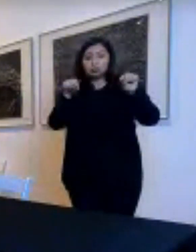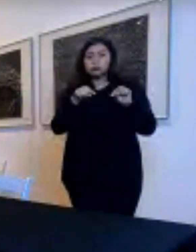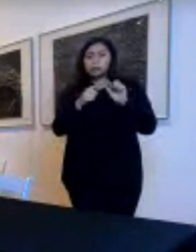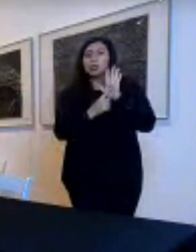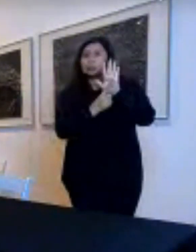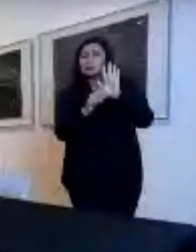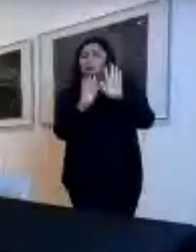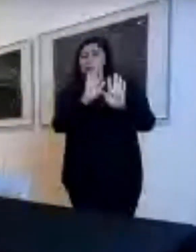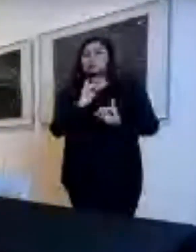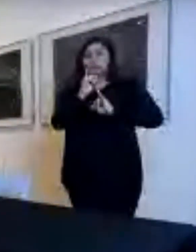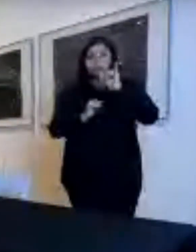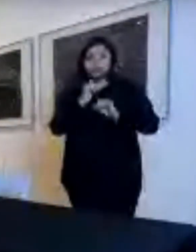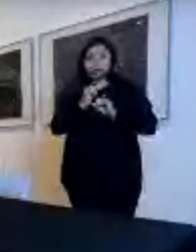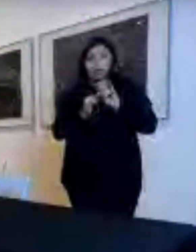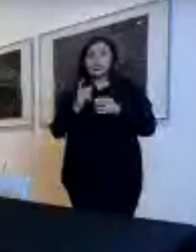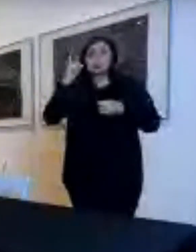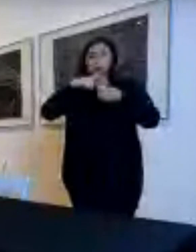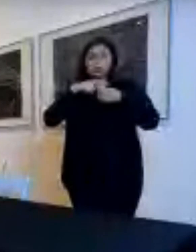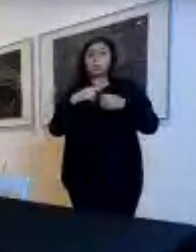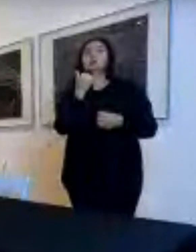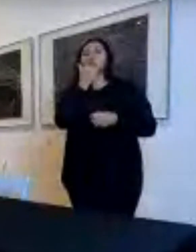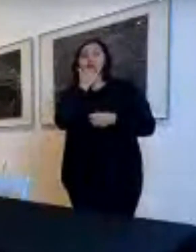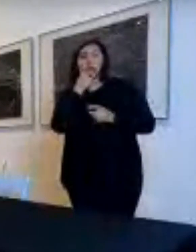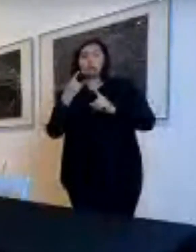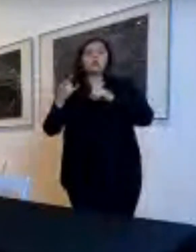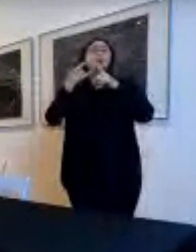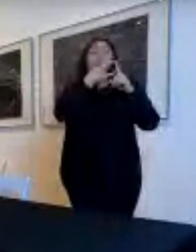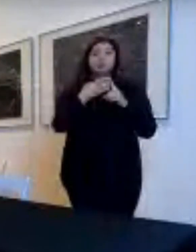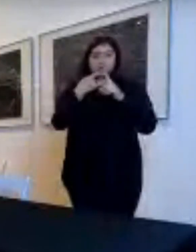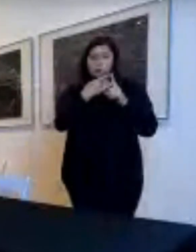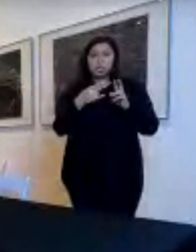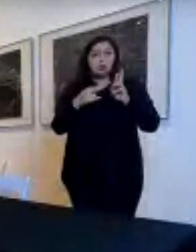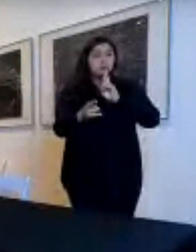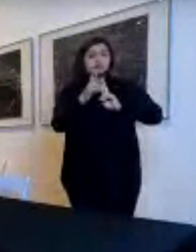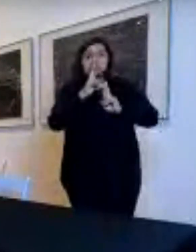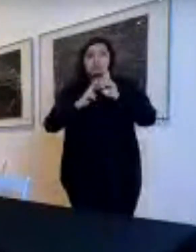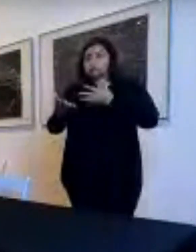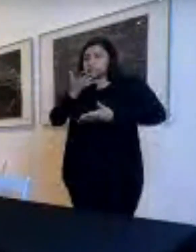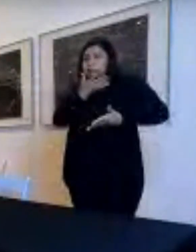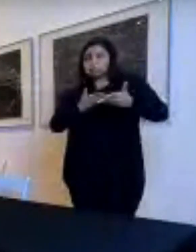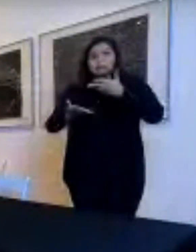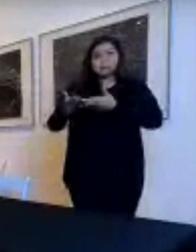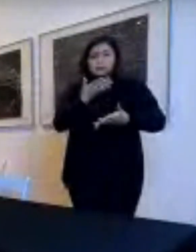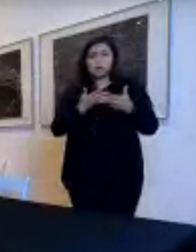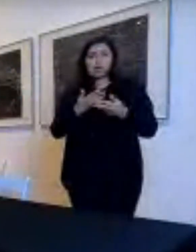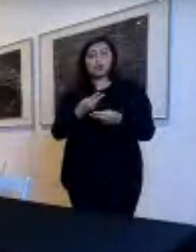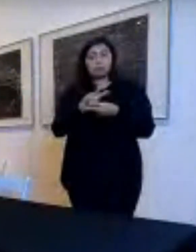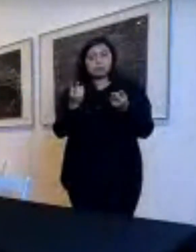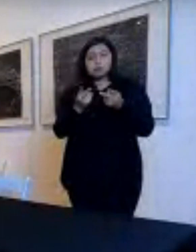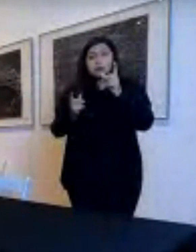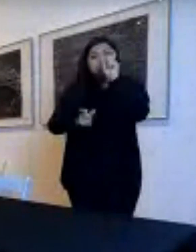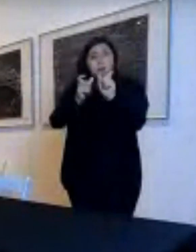por Zoom, por YouTube y dándonos feedback como nunca antes. Un público más demandante,